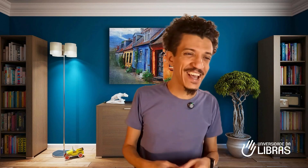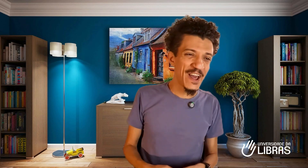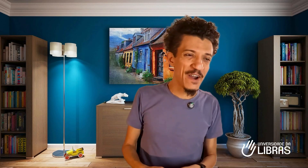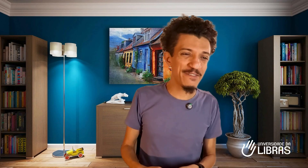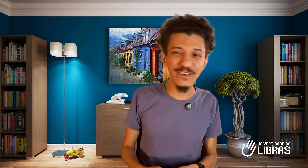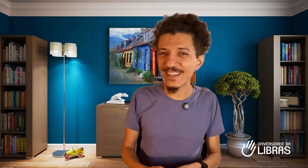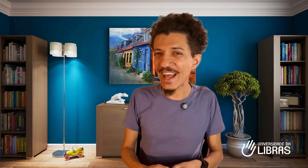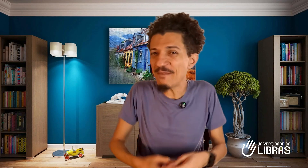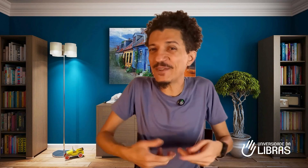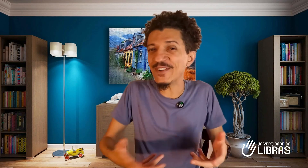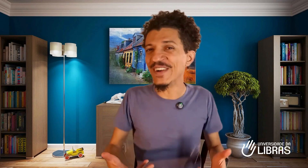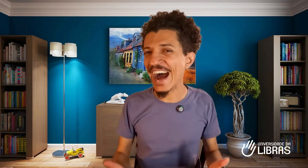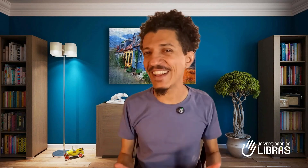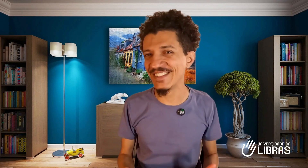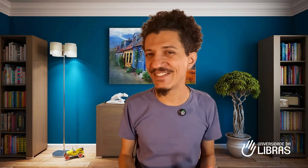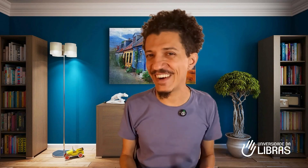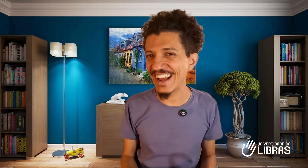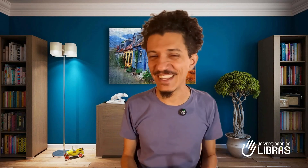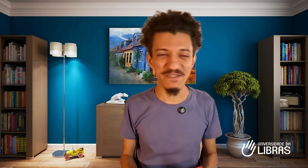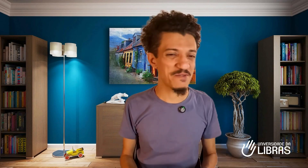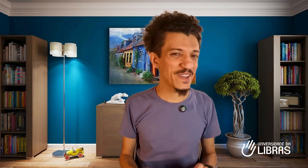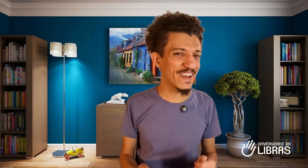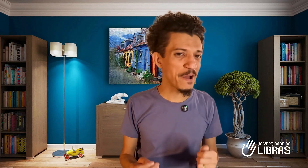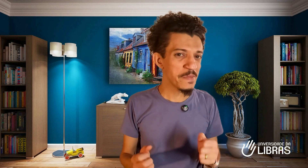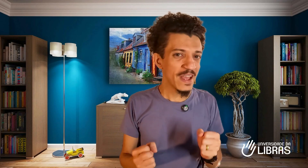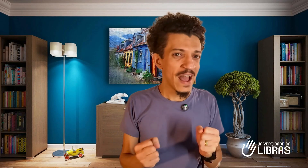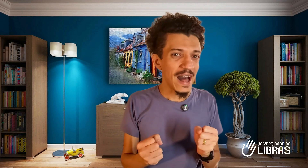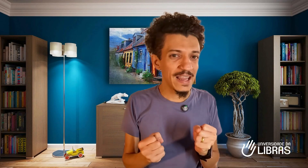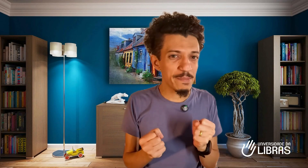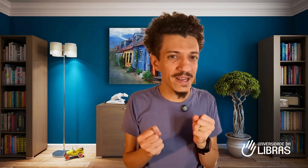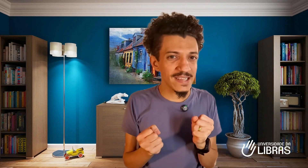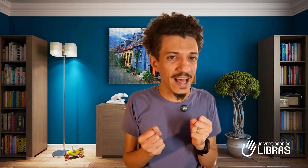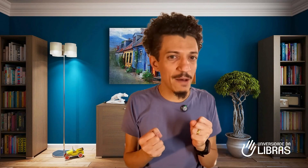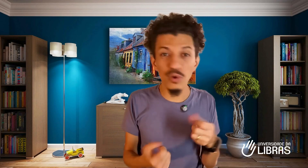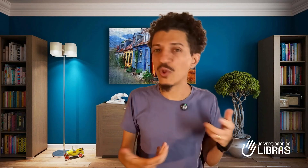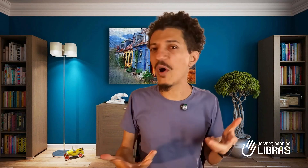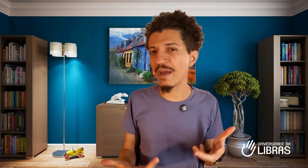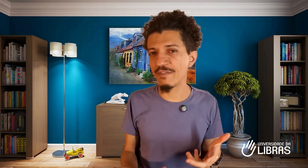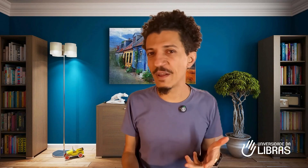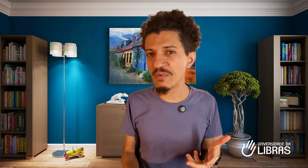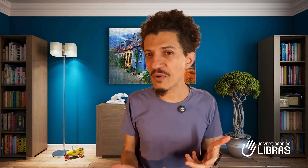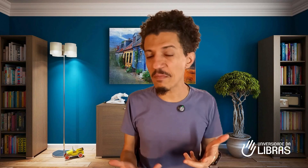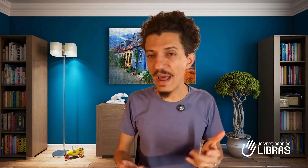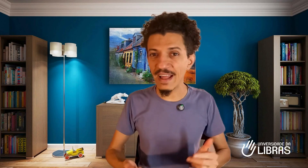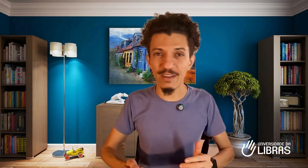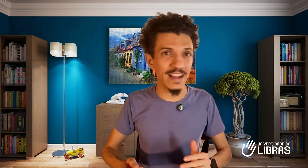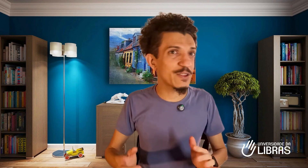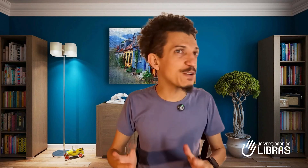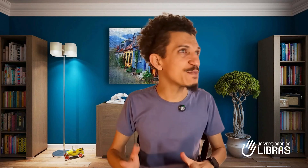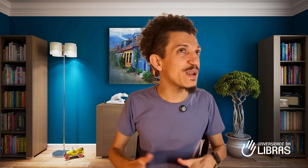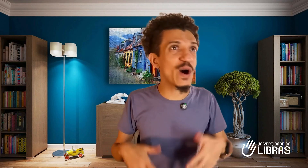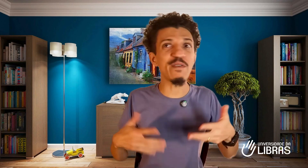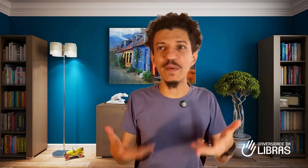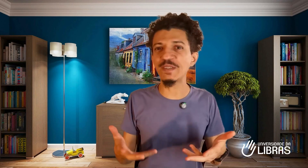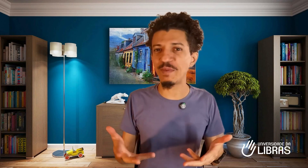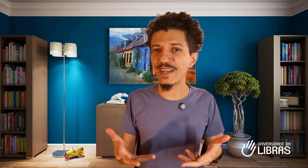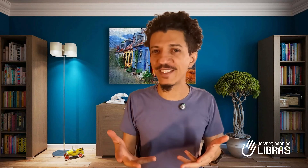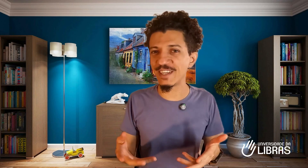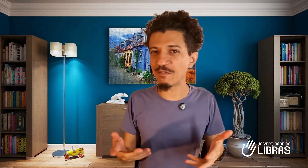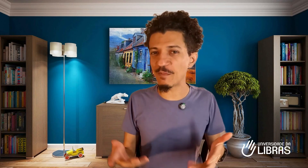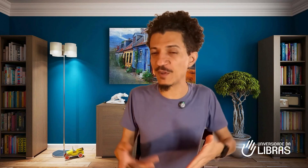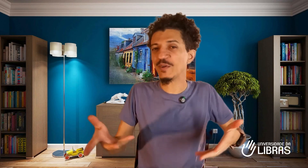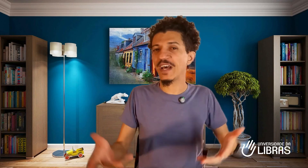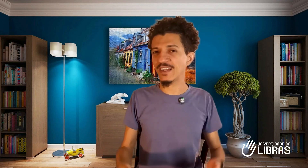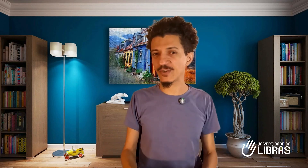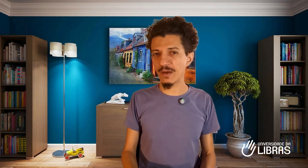assim, eu fico até emocionado de falar isso, porque a Libras, ela mudou a minha vida por completo, ela trouxe uma nova